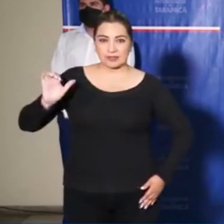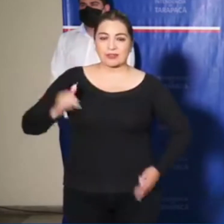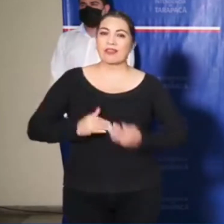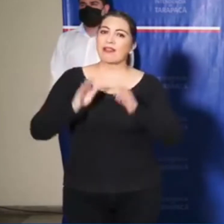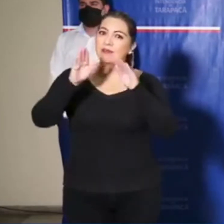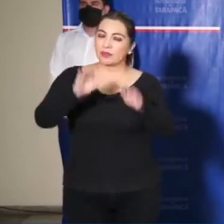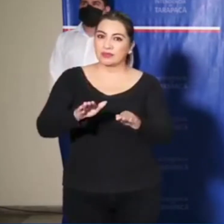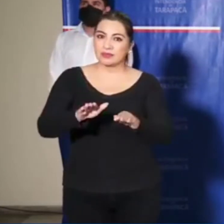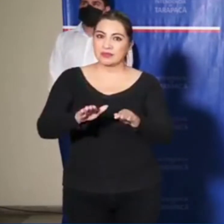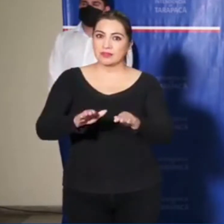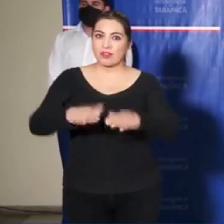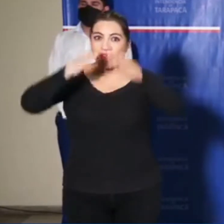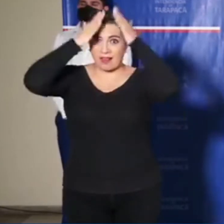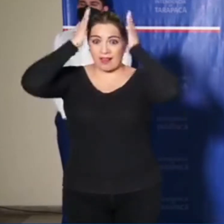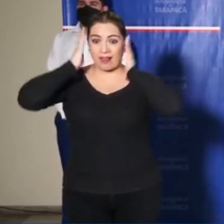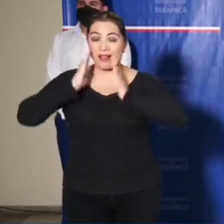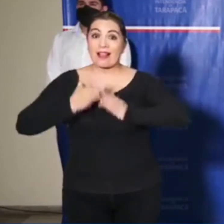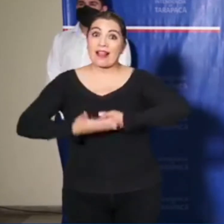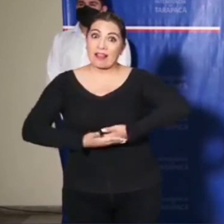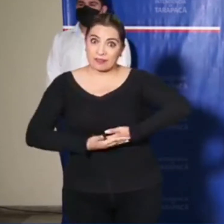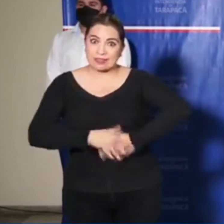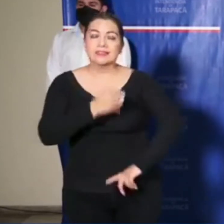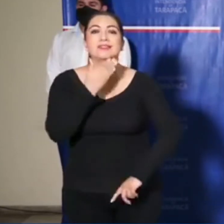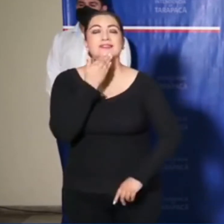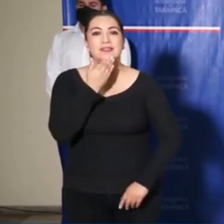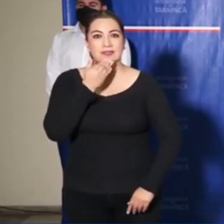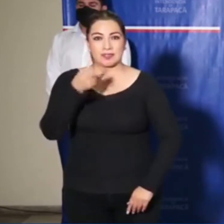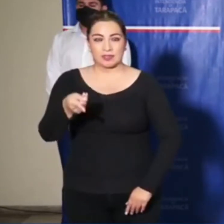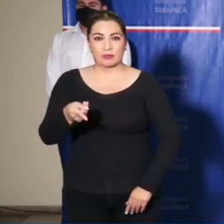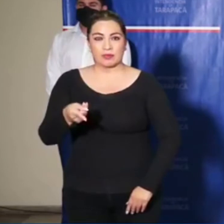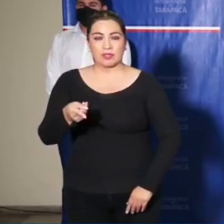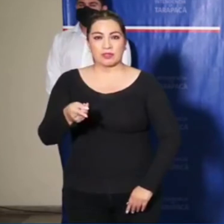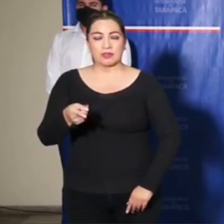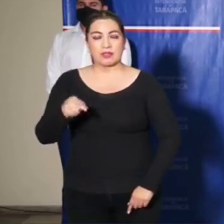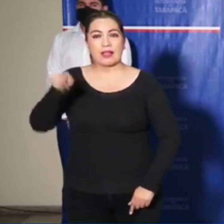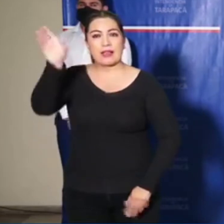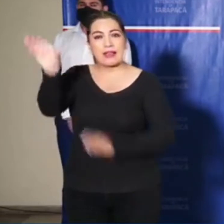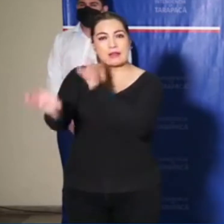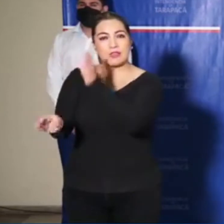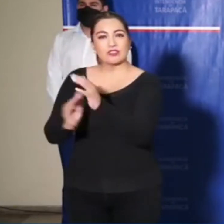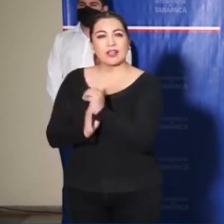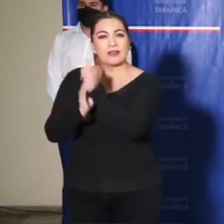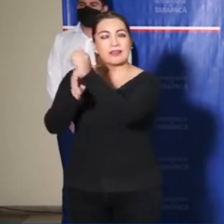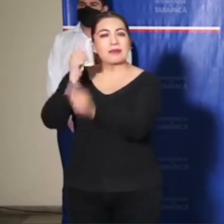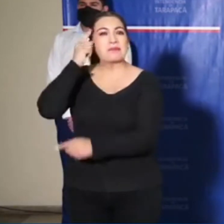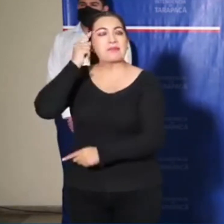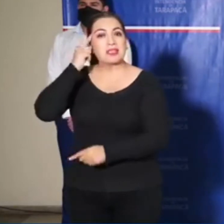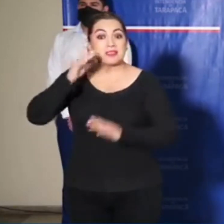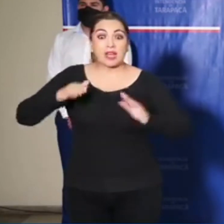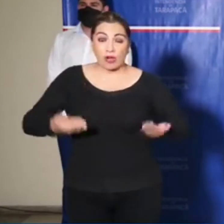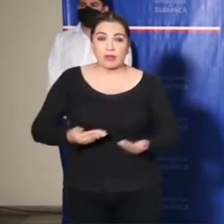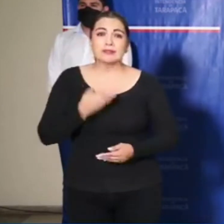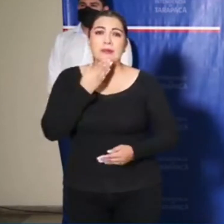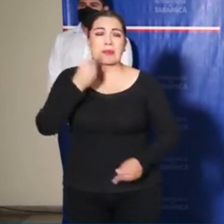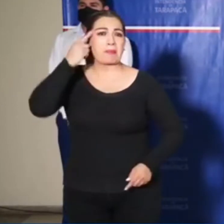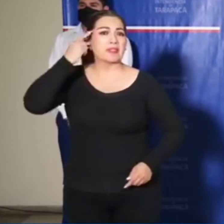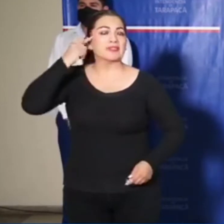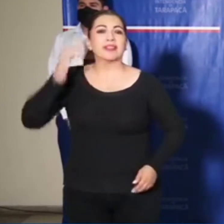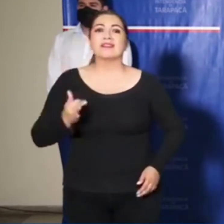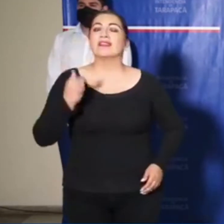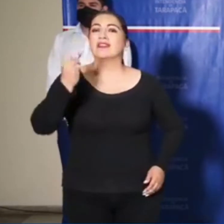que sustentamos hacia la Virgen, y que al mismo tiempo cómo están pensando no solamente en el presente, sino en el futuro